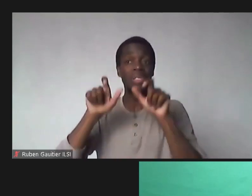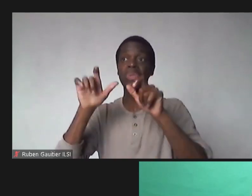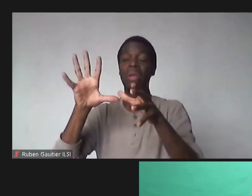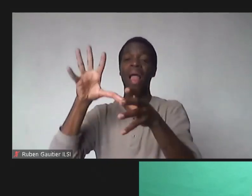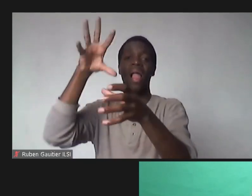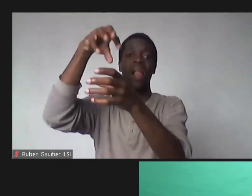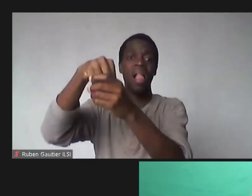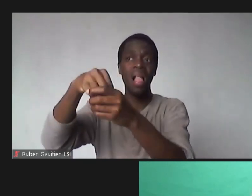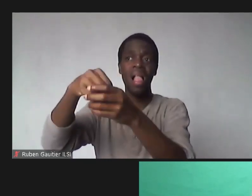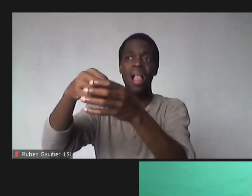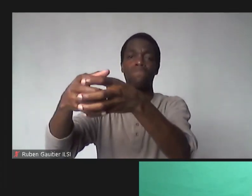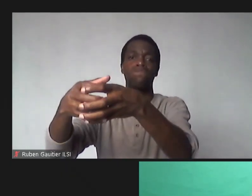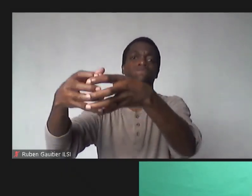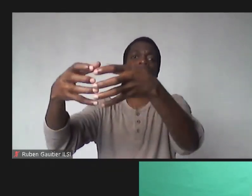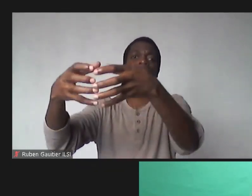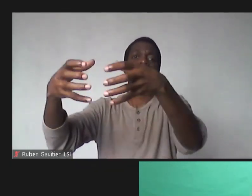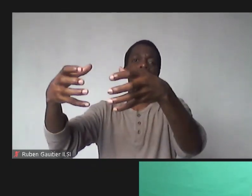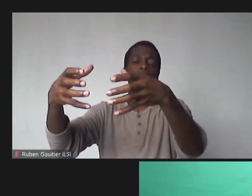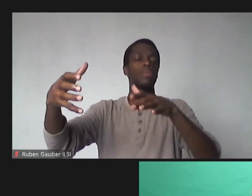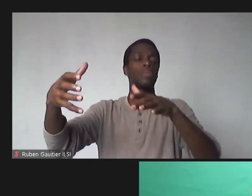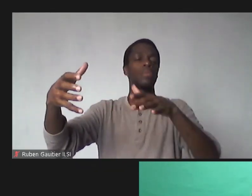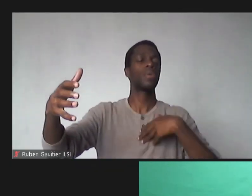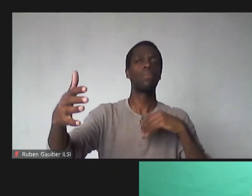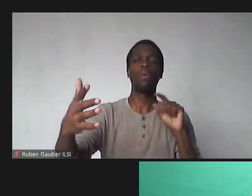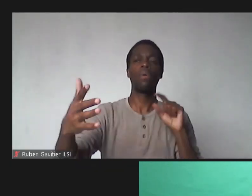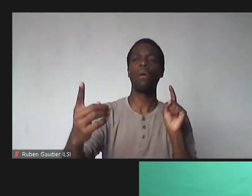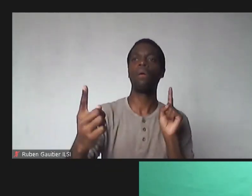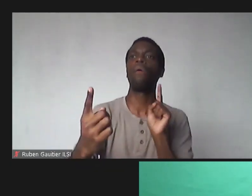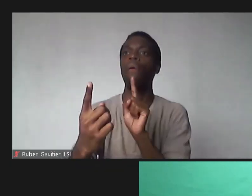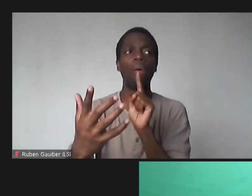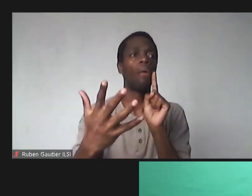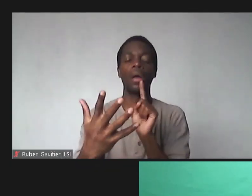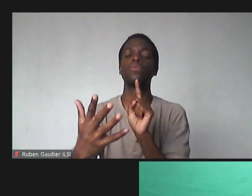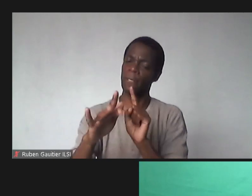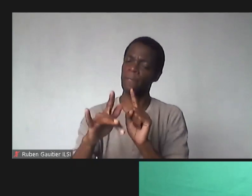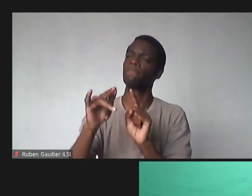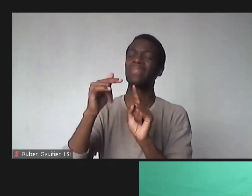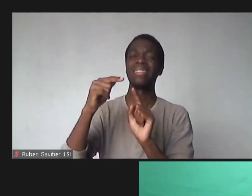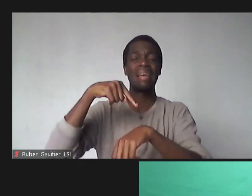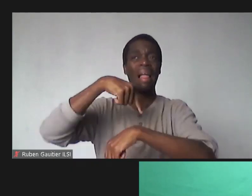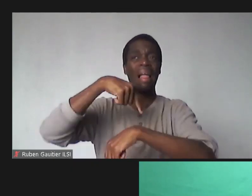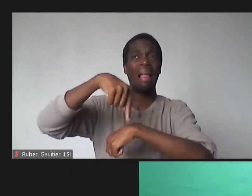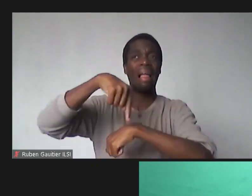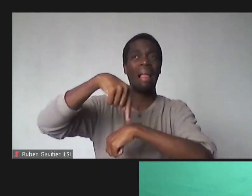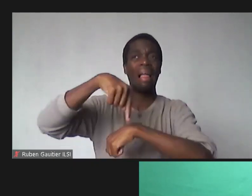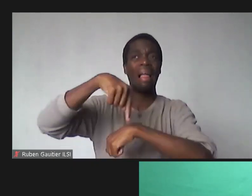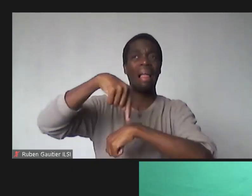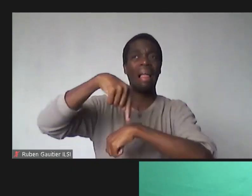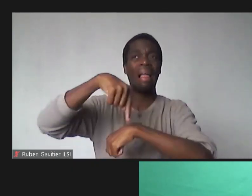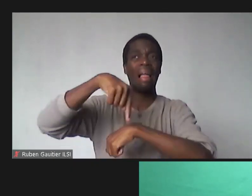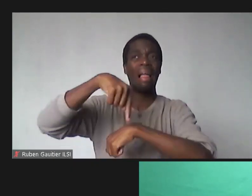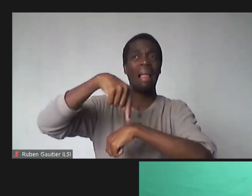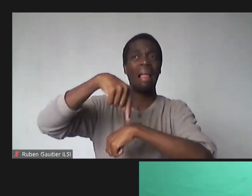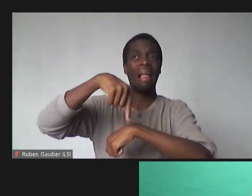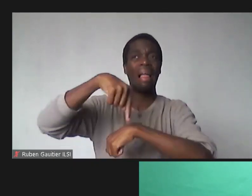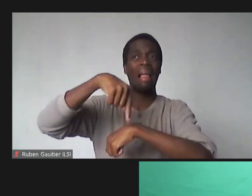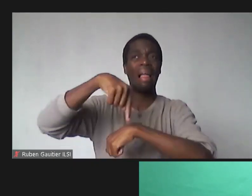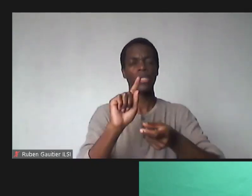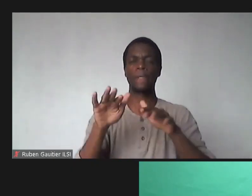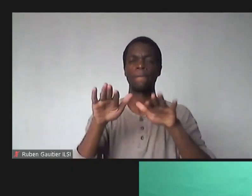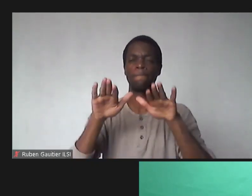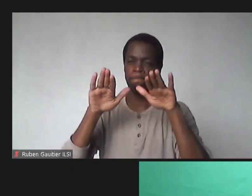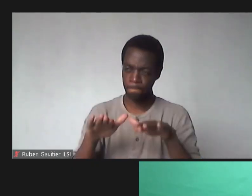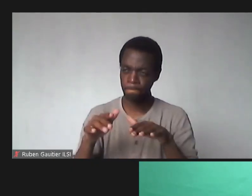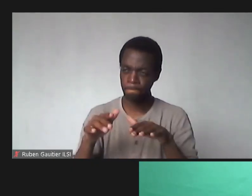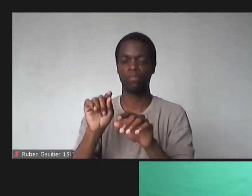hacer, claro, tarda mucho tiempo, pero es muy, muy importante que se hace de manera correcta. Y tenemos mucho esta preocupación acá en Brasil de